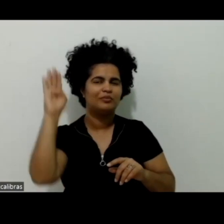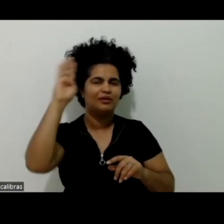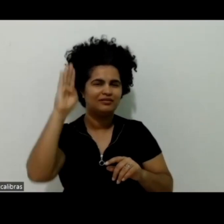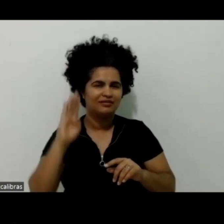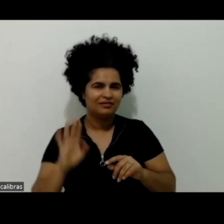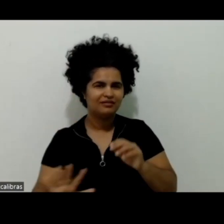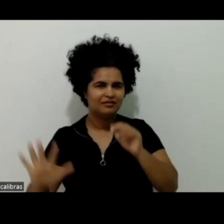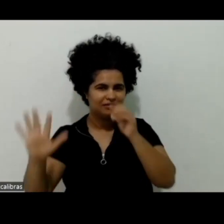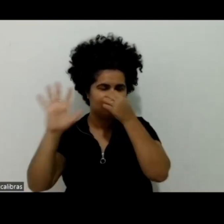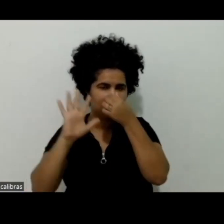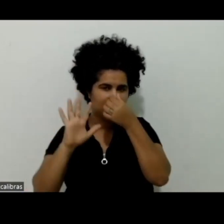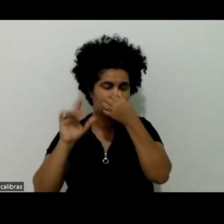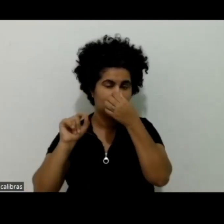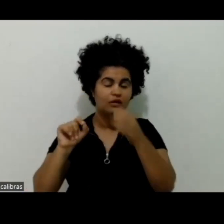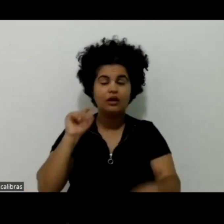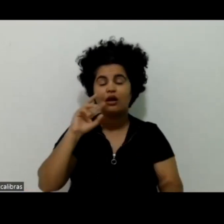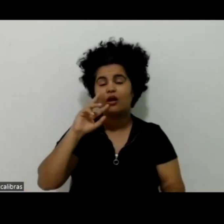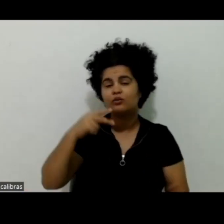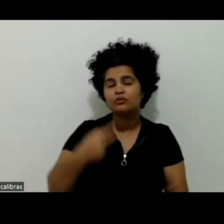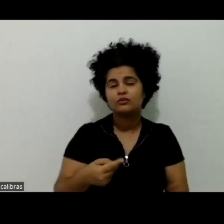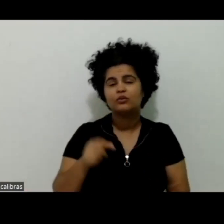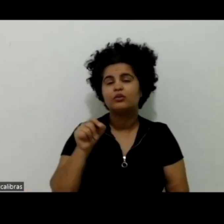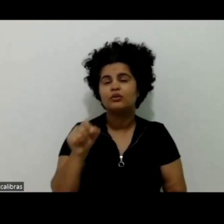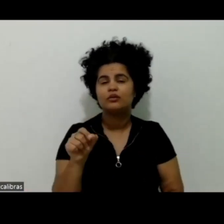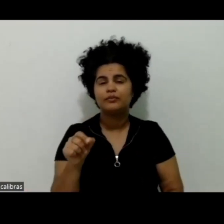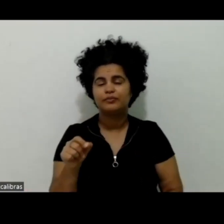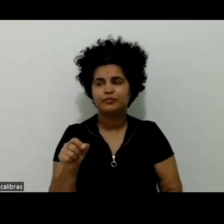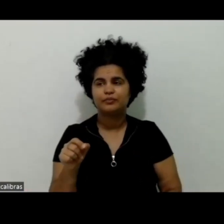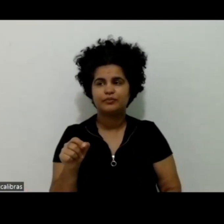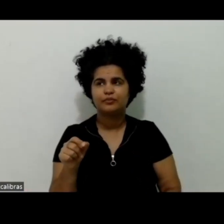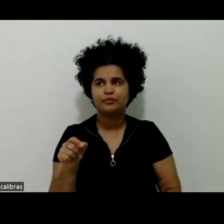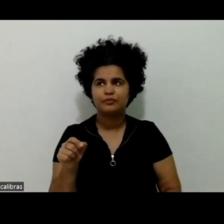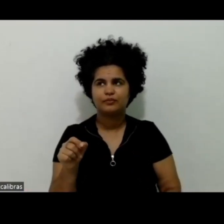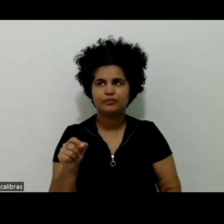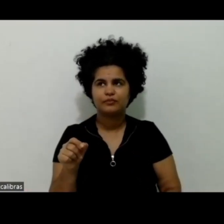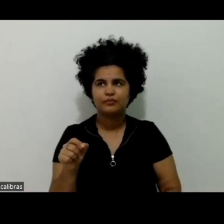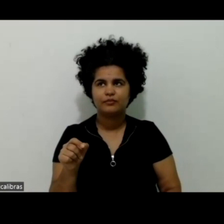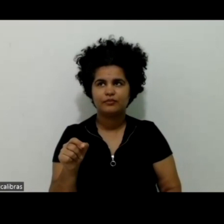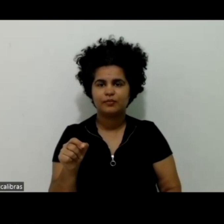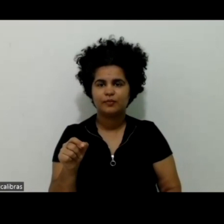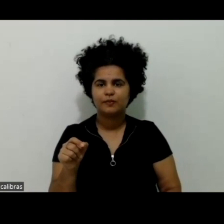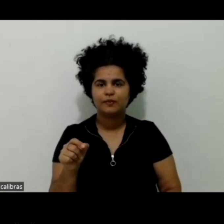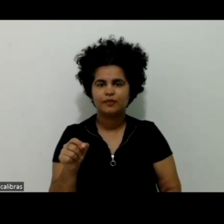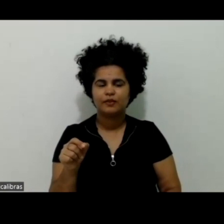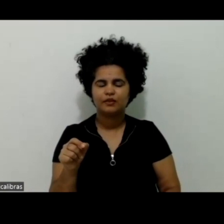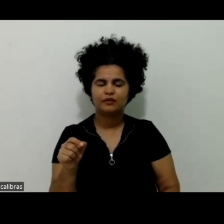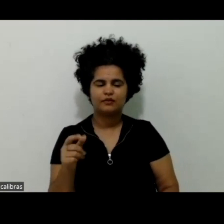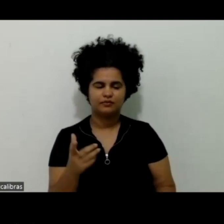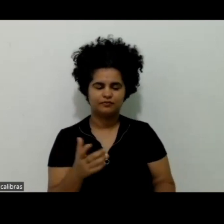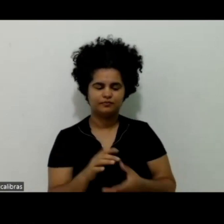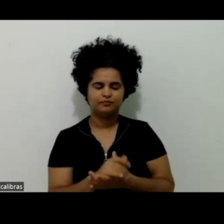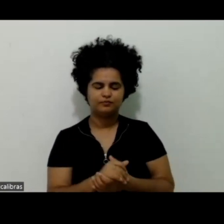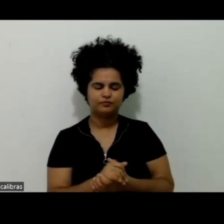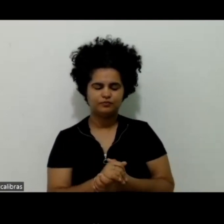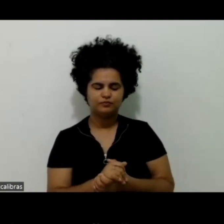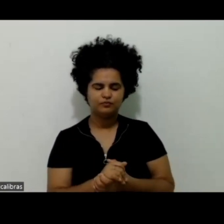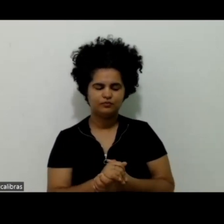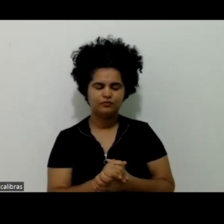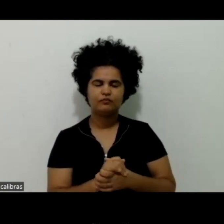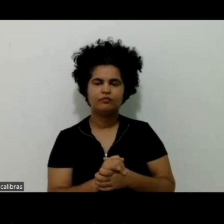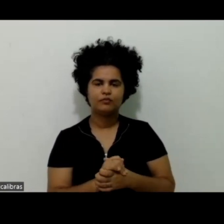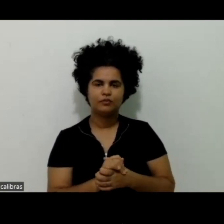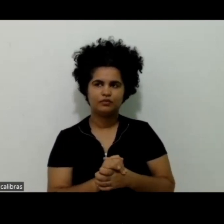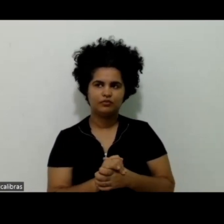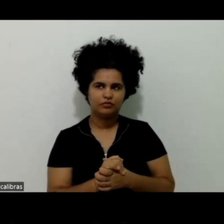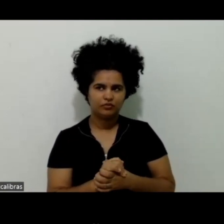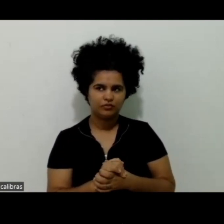de reconhecer, né, que para a gente, de fato, apreender essa questão social, que é a